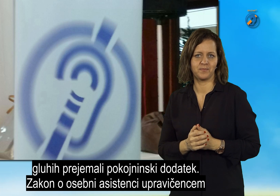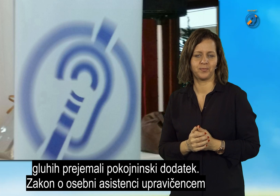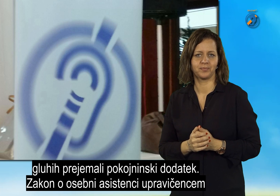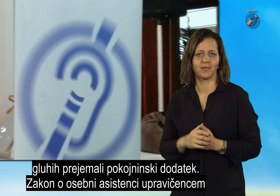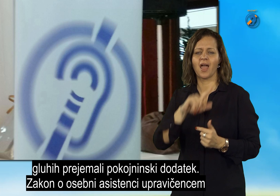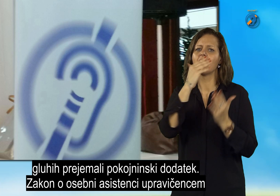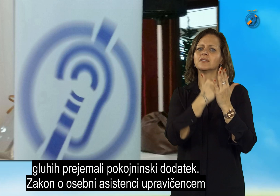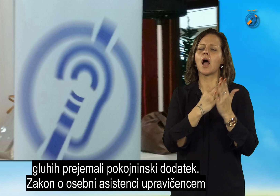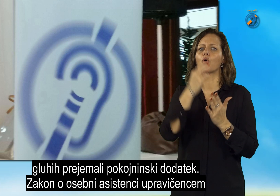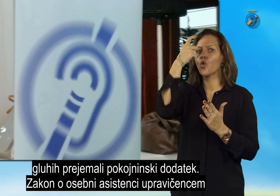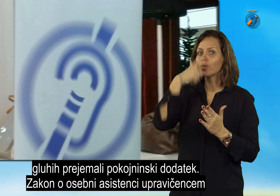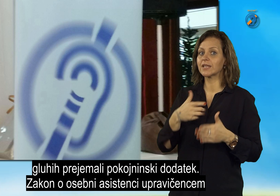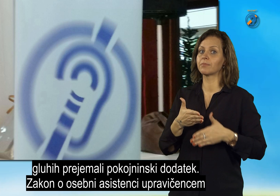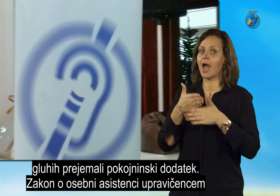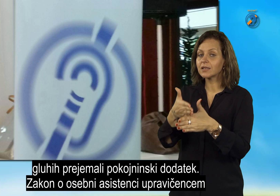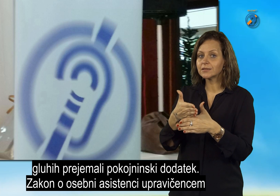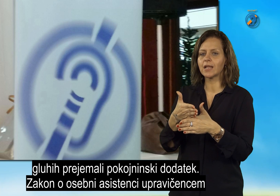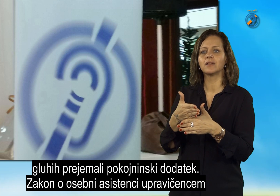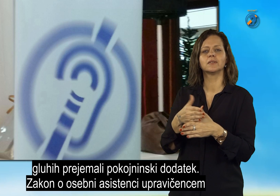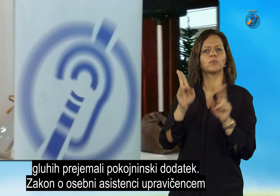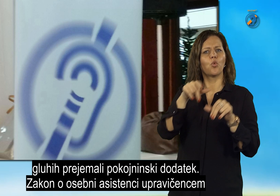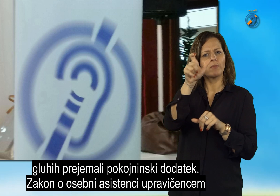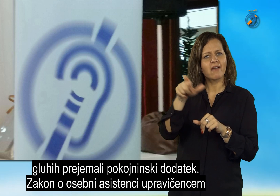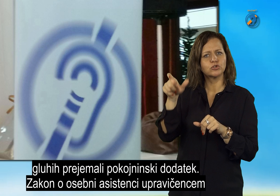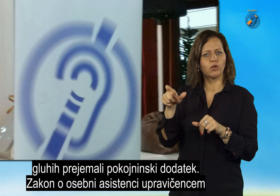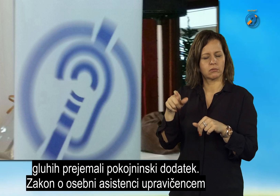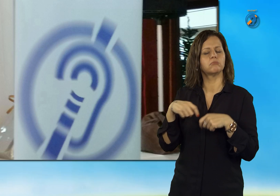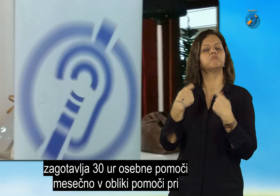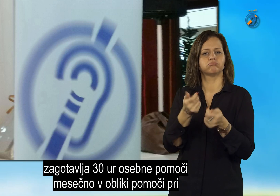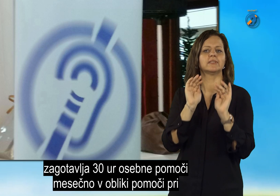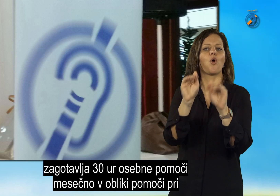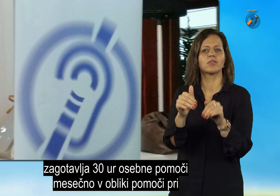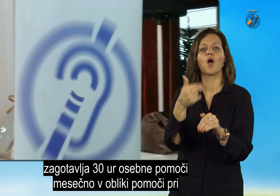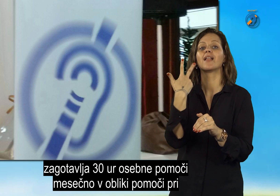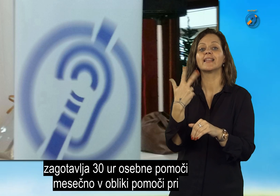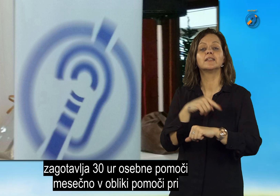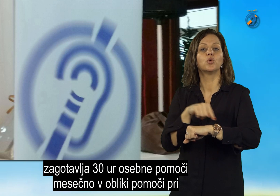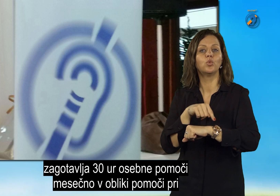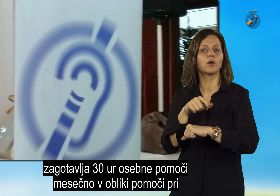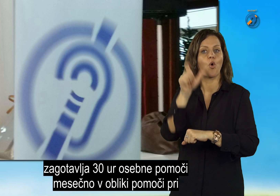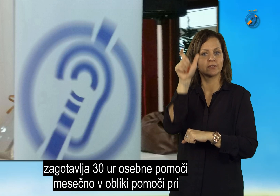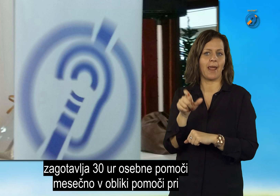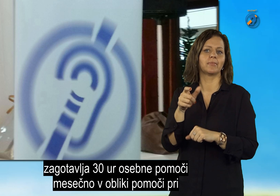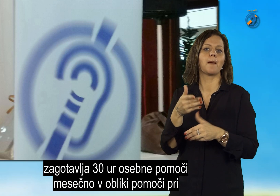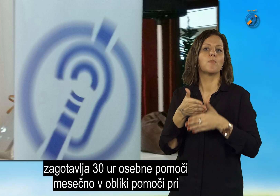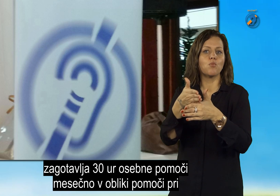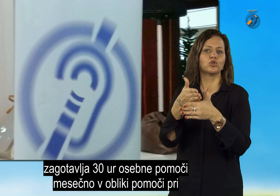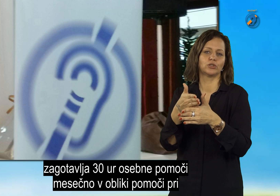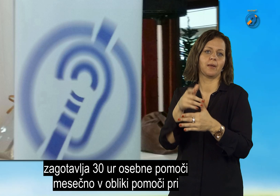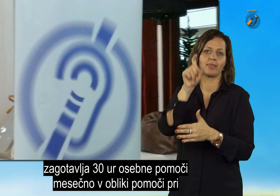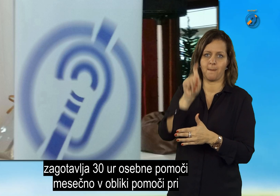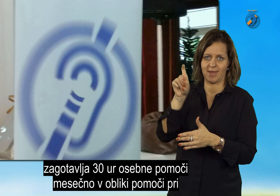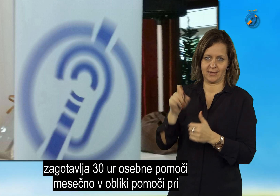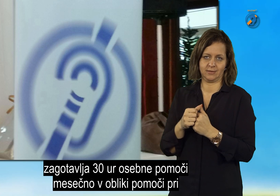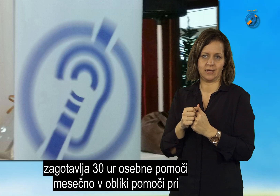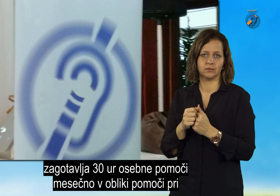dodatek. Zakon o osebni asistenci upravičencem zagotavlja 30 ur osebne pomoči mesečno v obliki